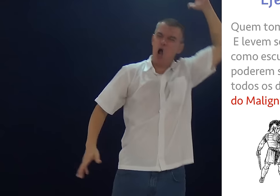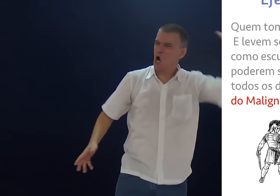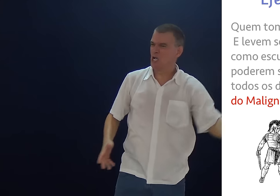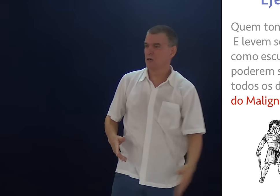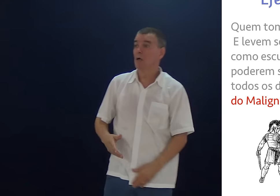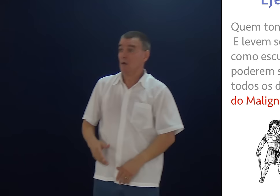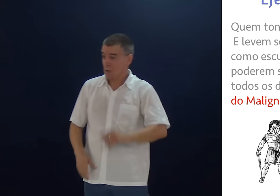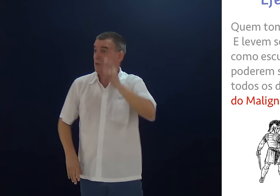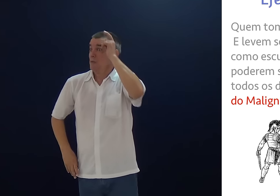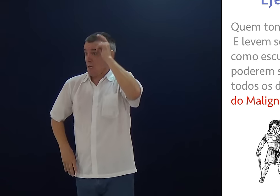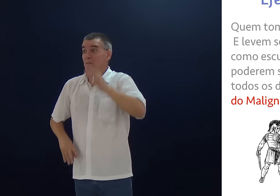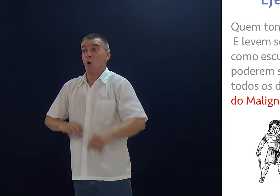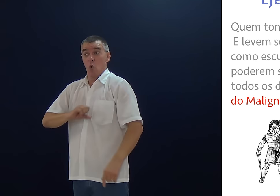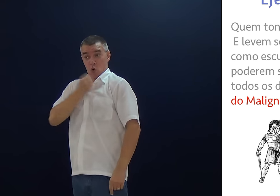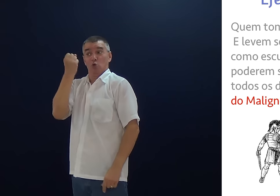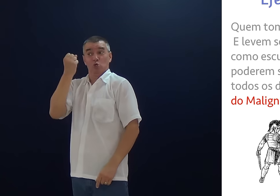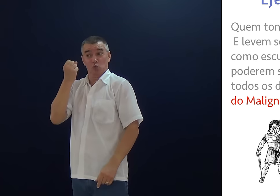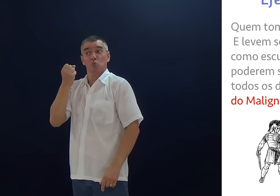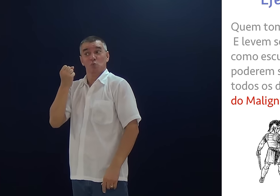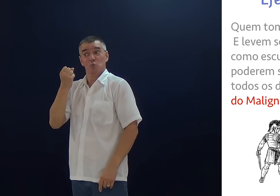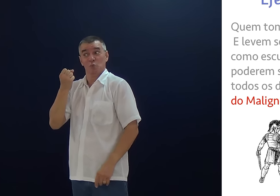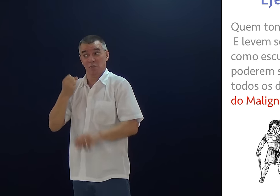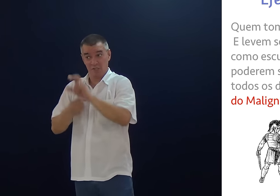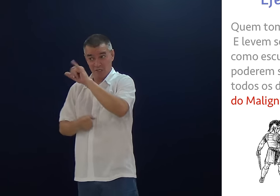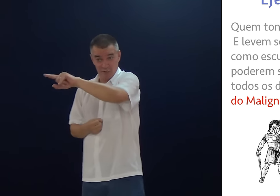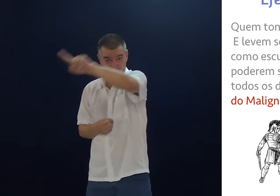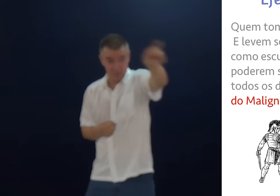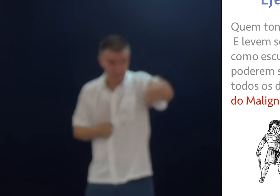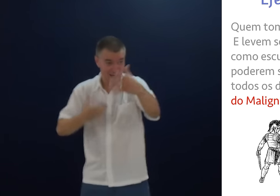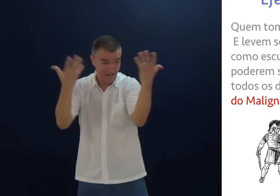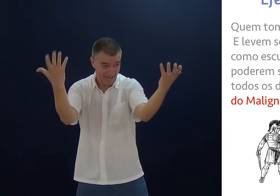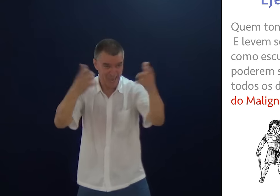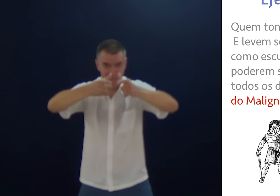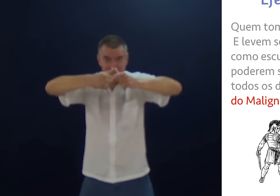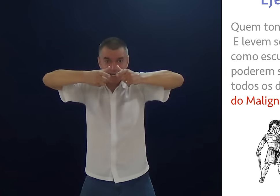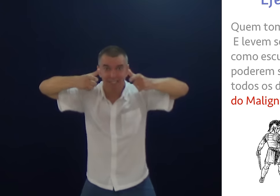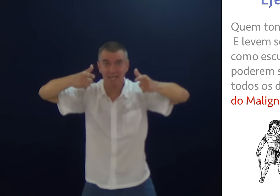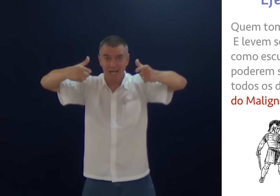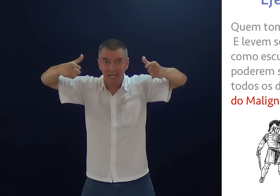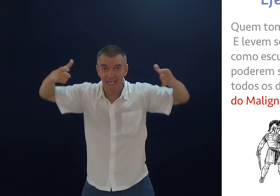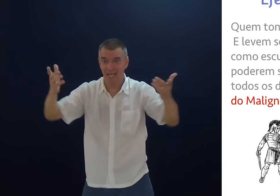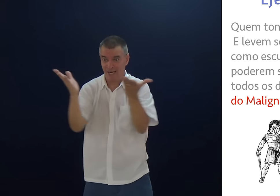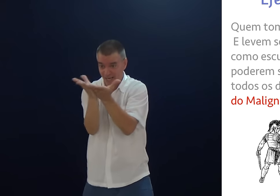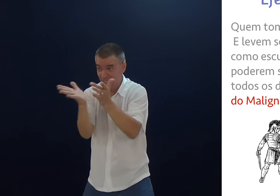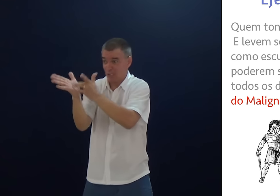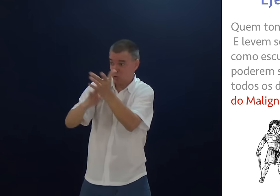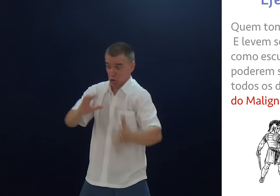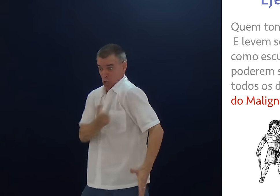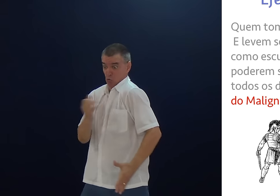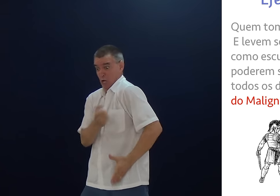dardo inflamado da Fofoca no coração demais pessoas que se abrem para